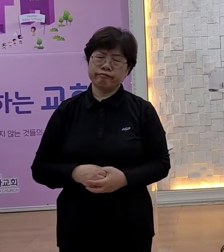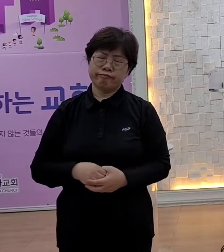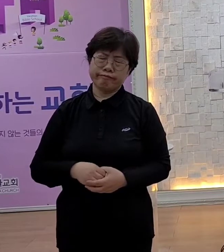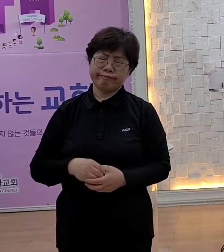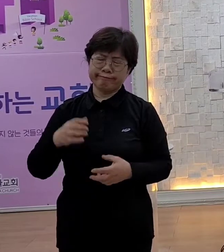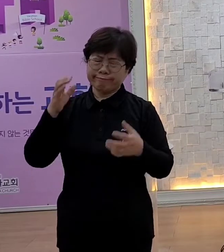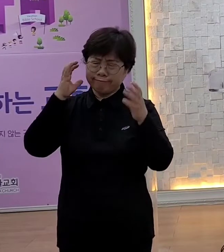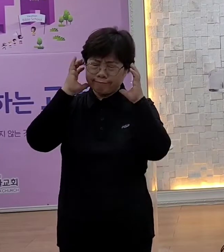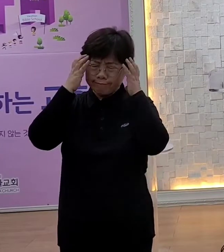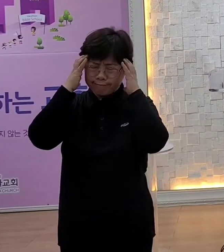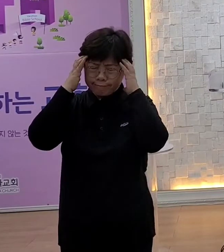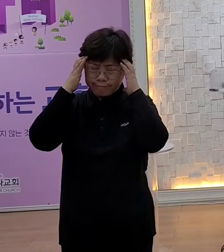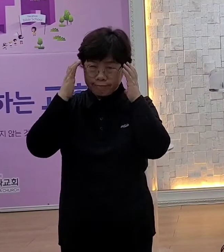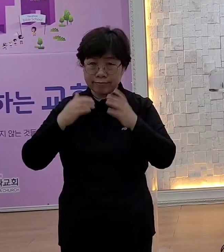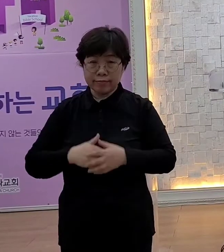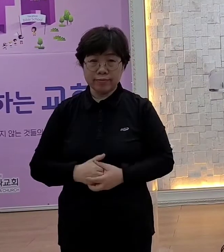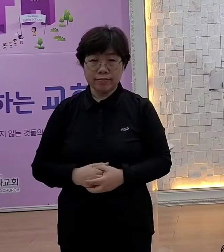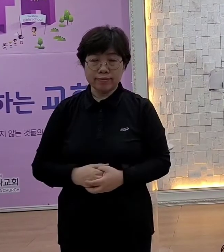지금.